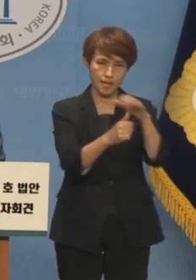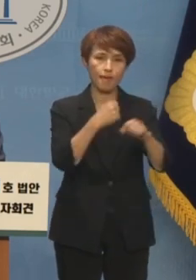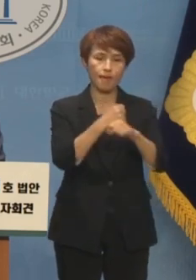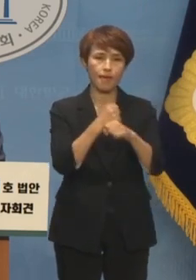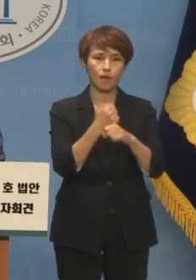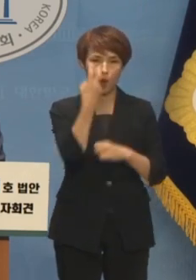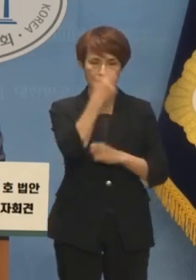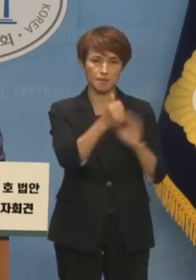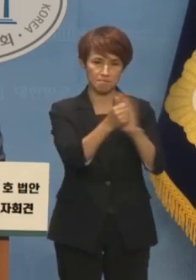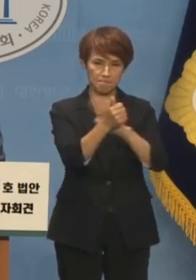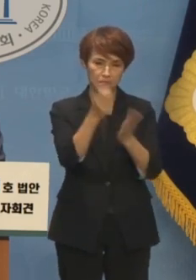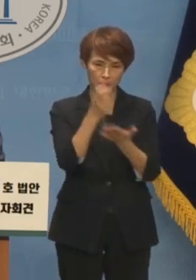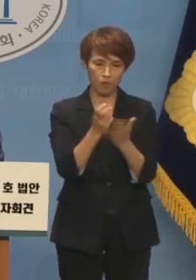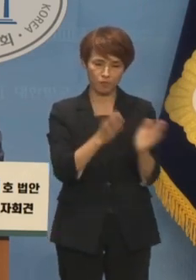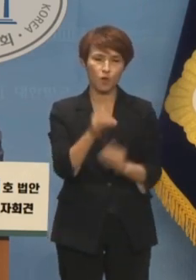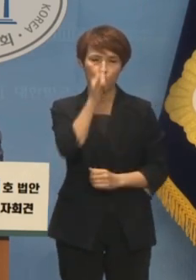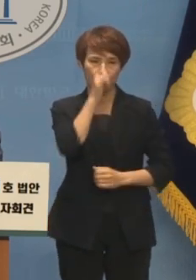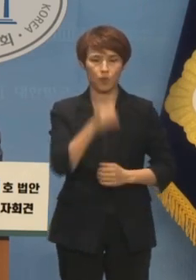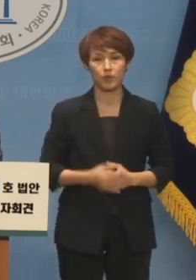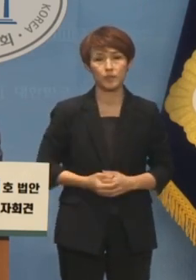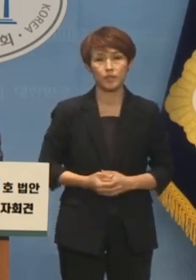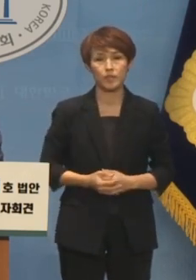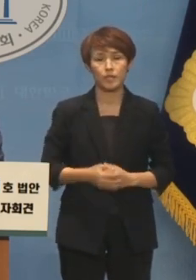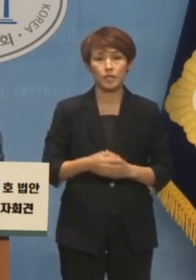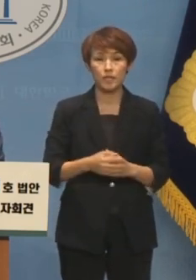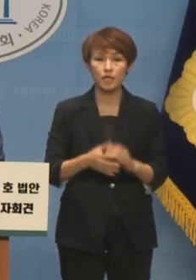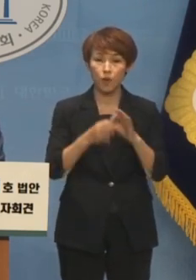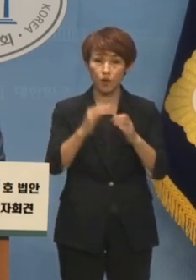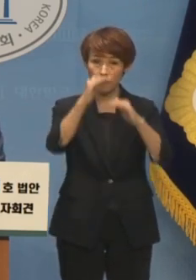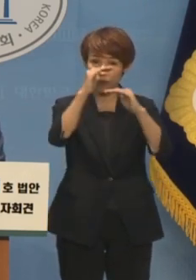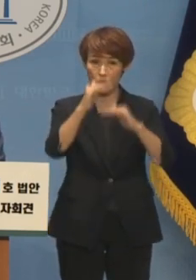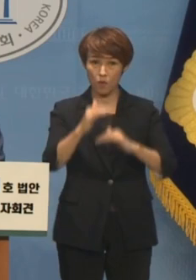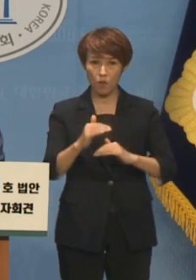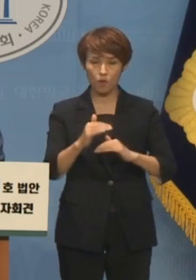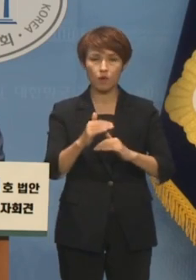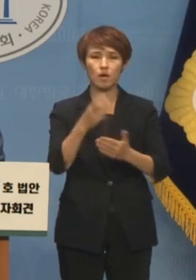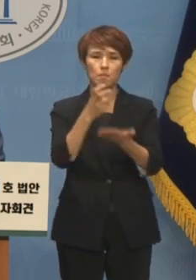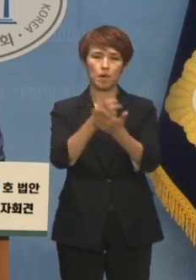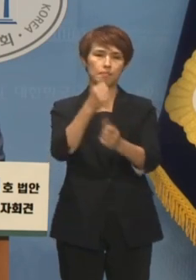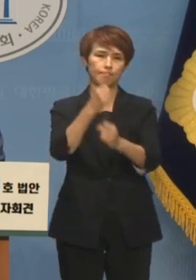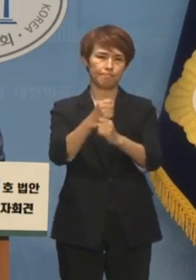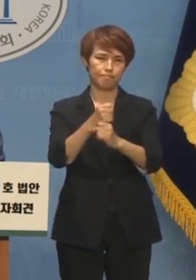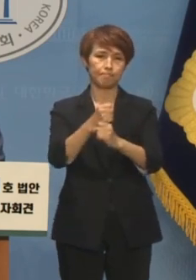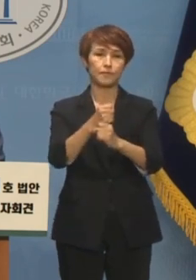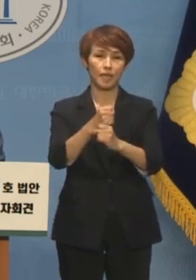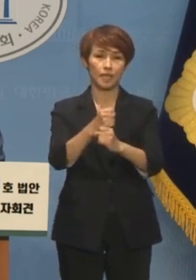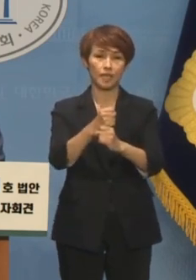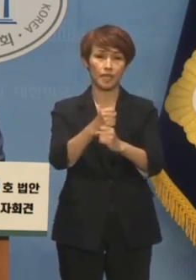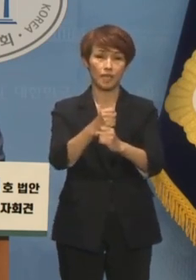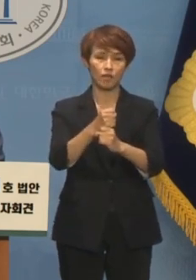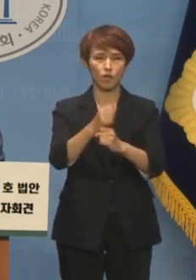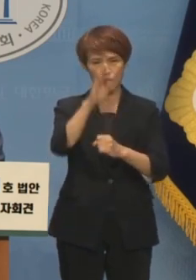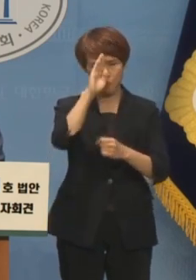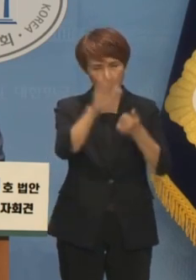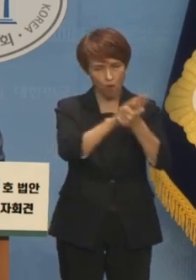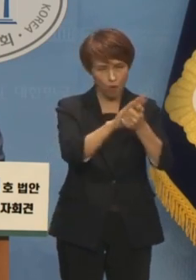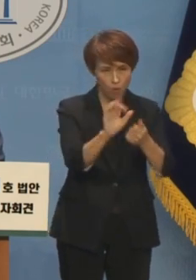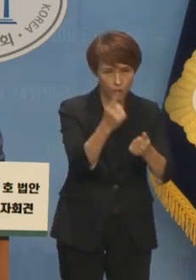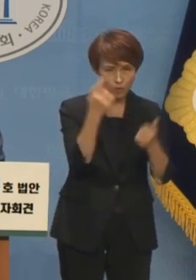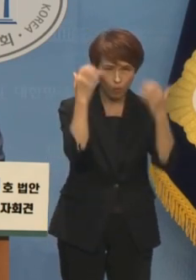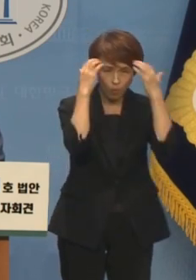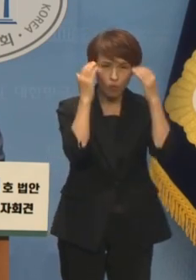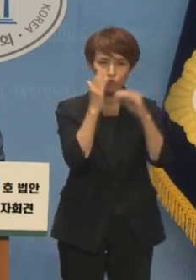했습니다. 이번 간병비 급여화 3법이 반드시 입법되어 간병으로 인해 고통받고 있는